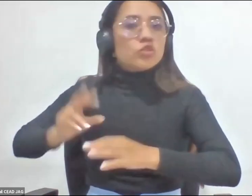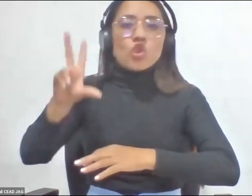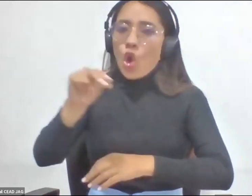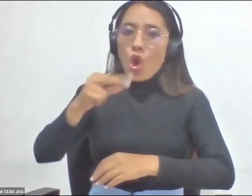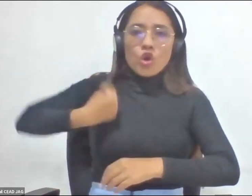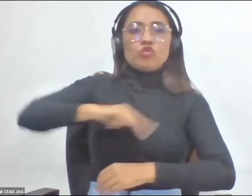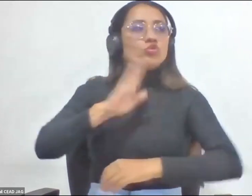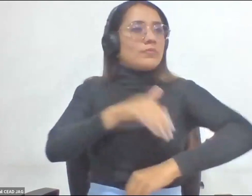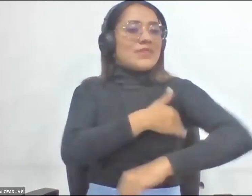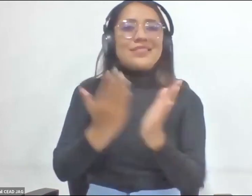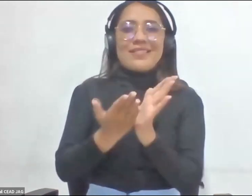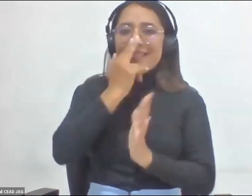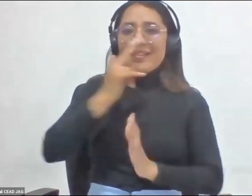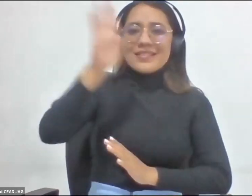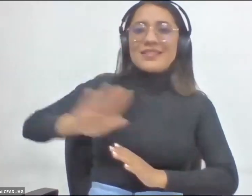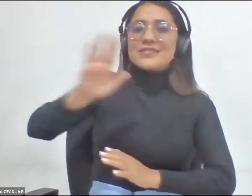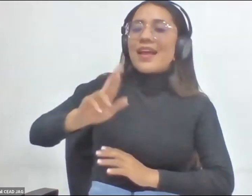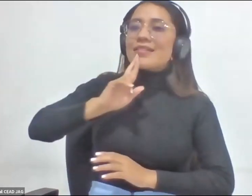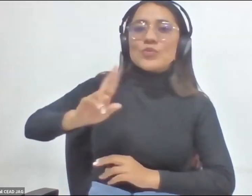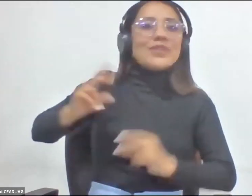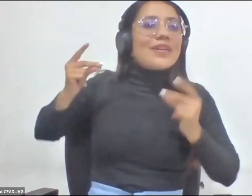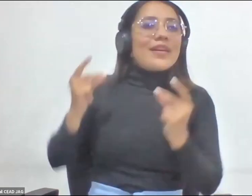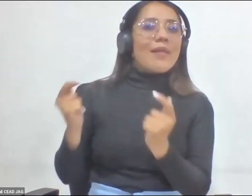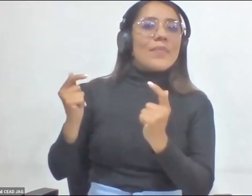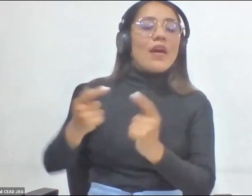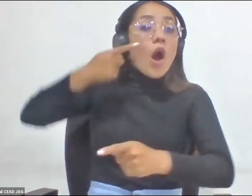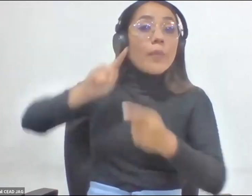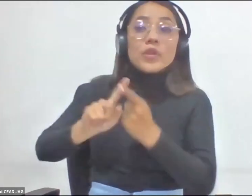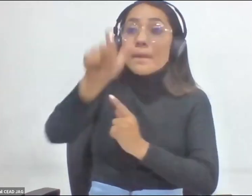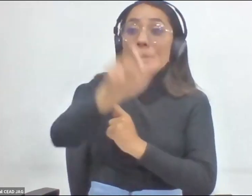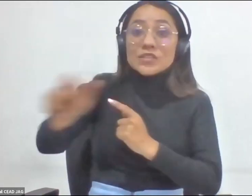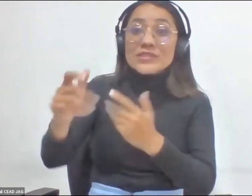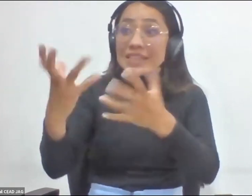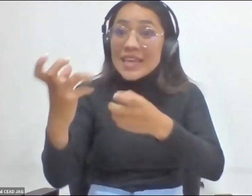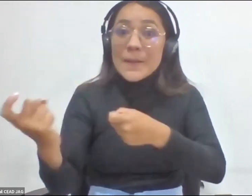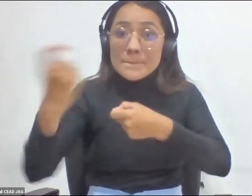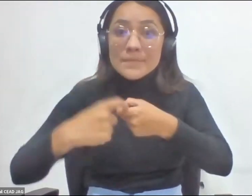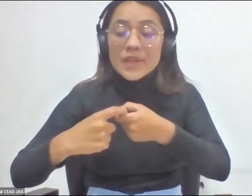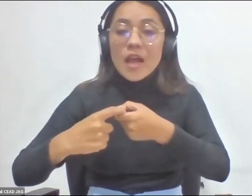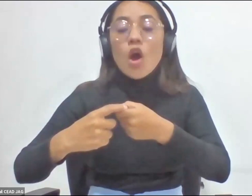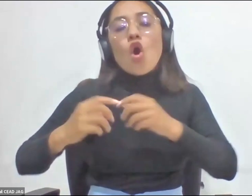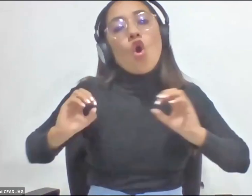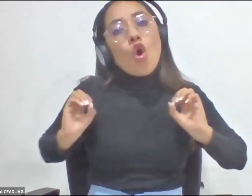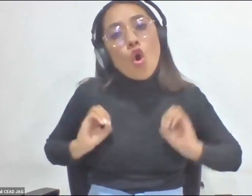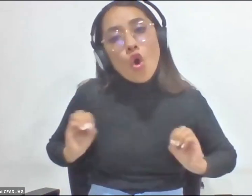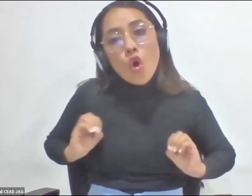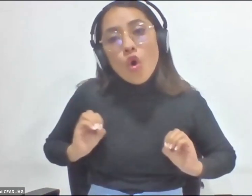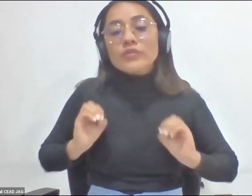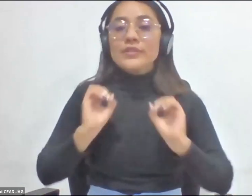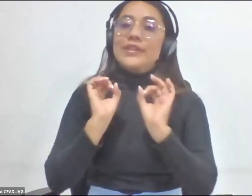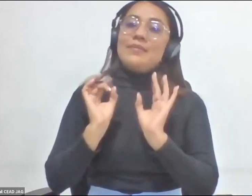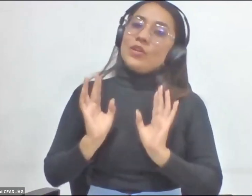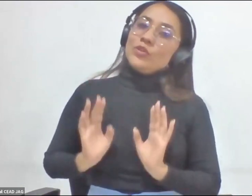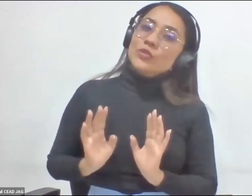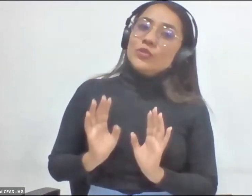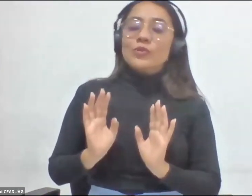nacional para dar el beneficio a los aspirantes o definitivamente si es necesario entrar a